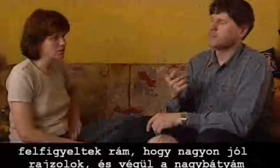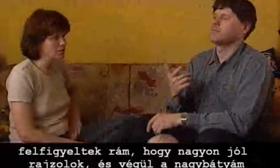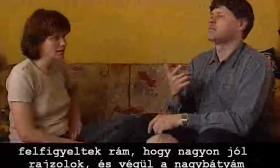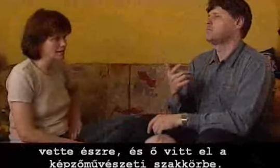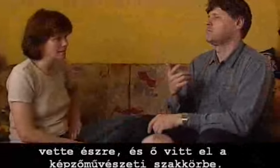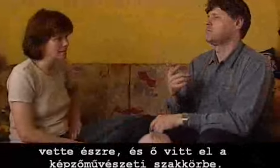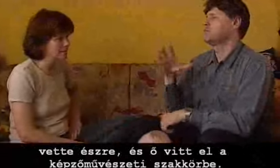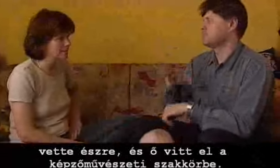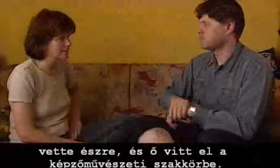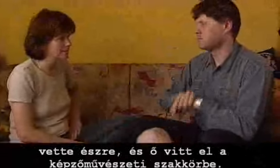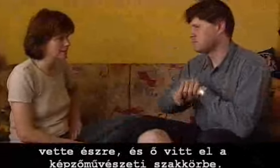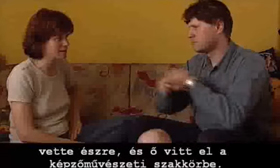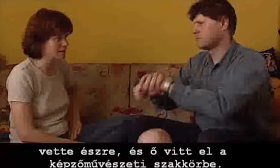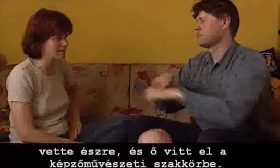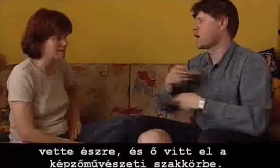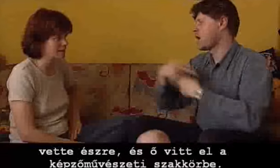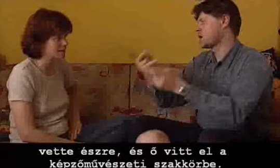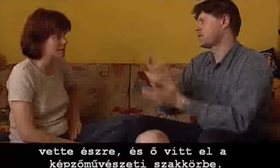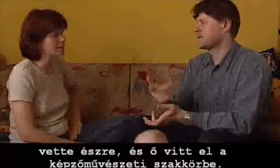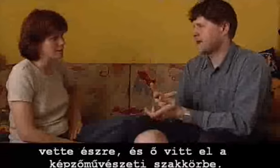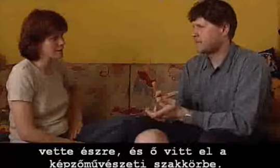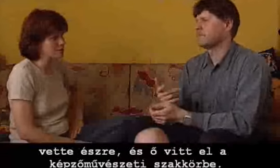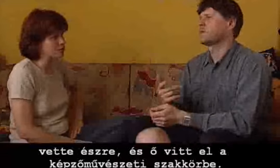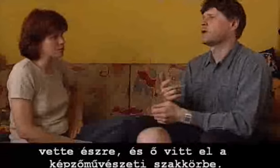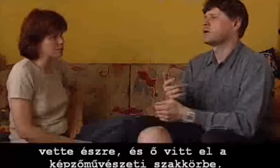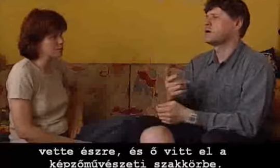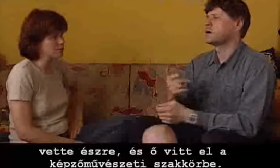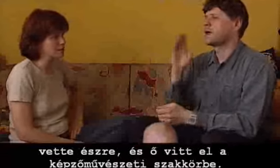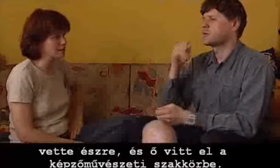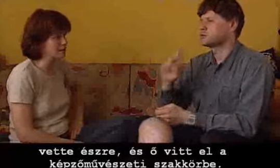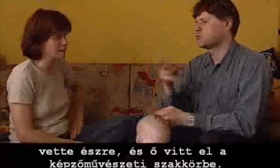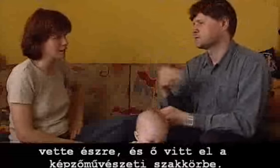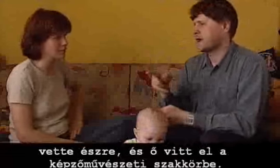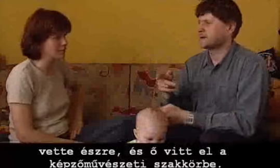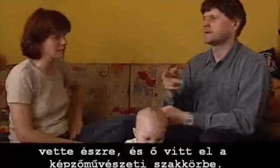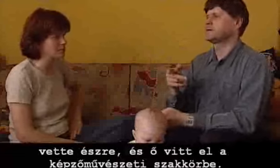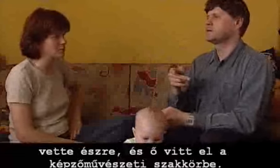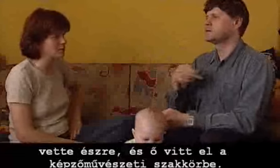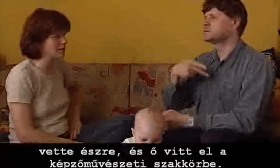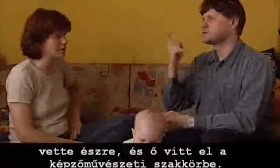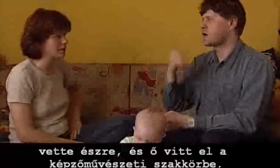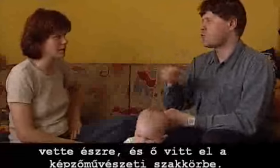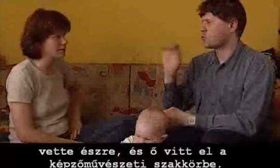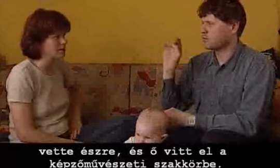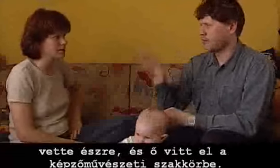a nagybátyám vette észre, és ő vitte el engem a